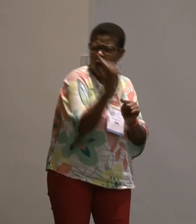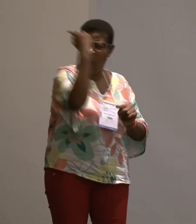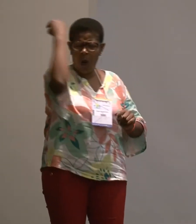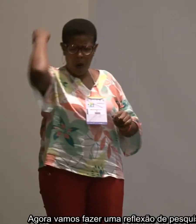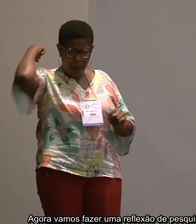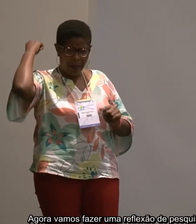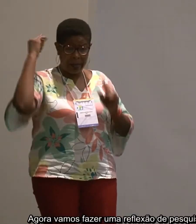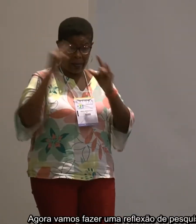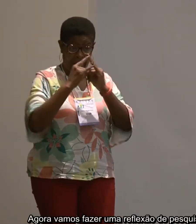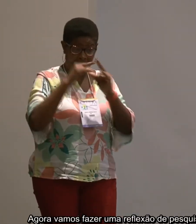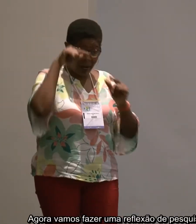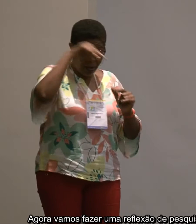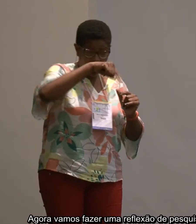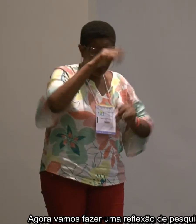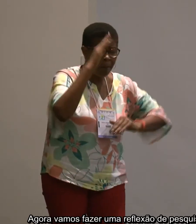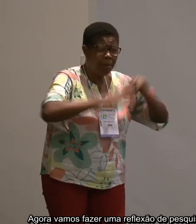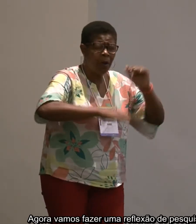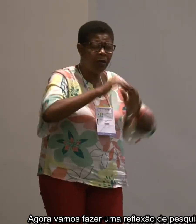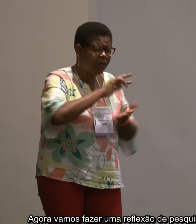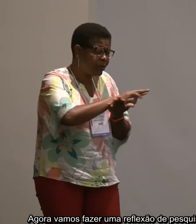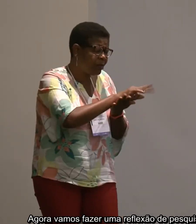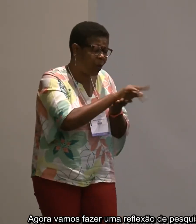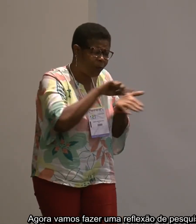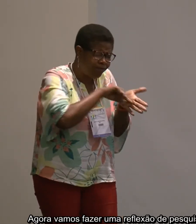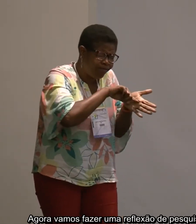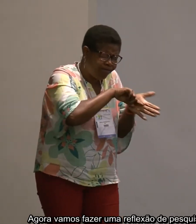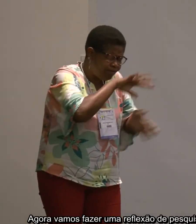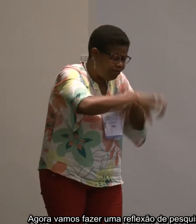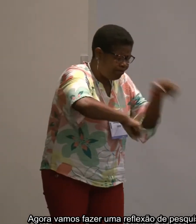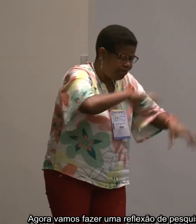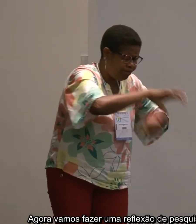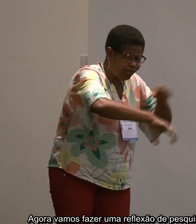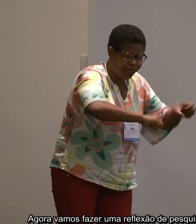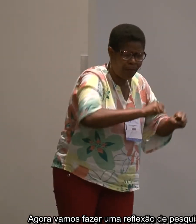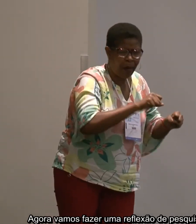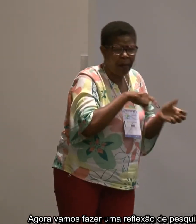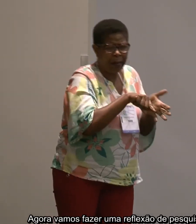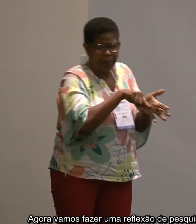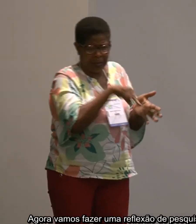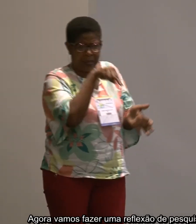bom agora vamos fazer uma reflexão de pesquisas